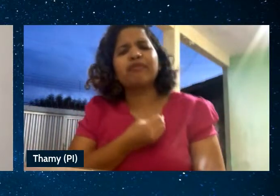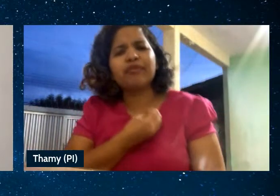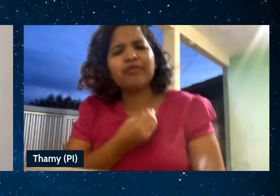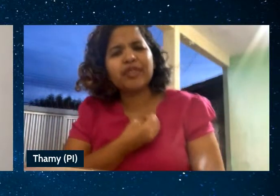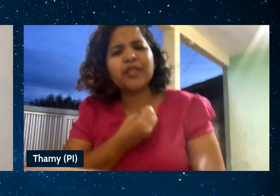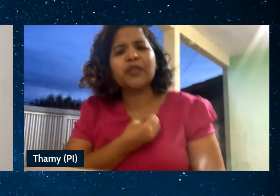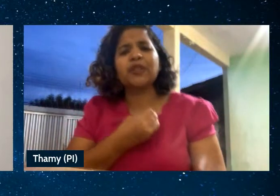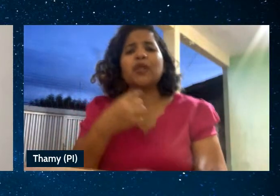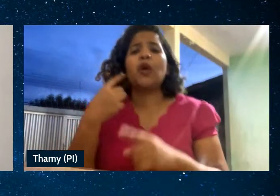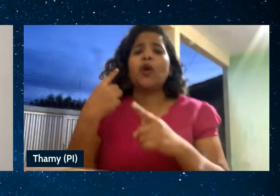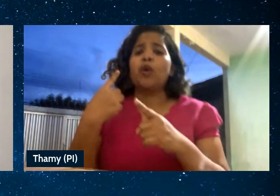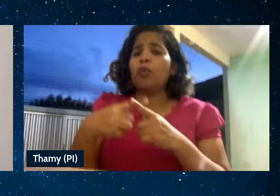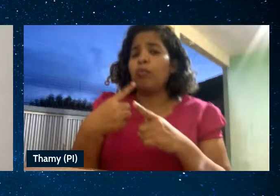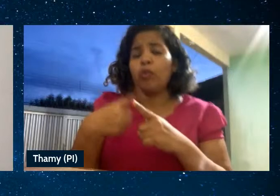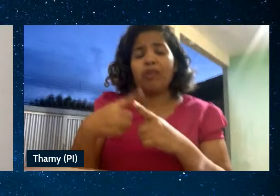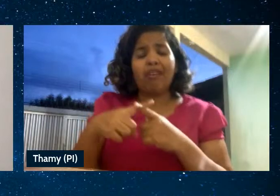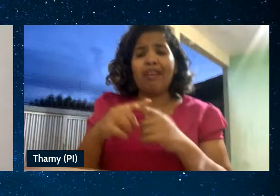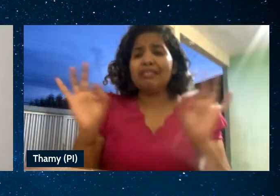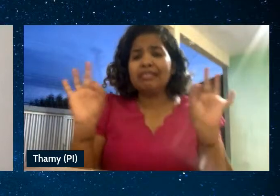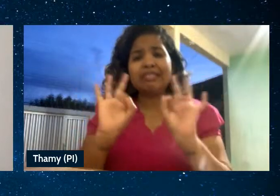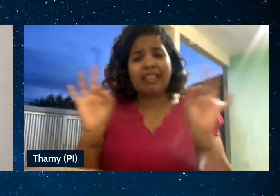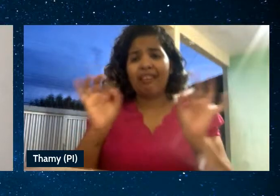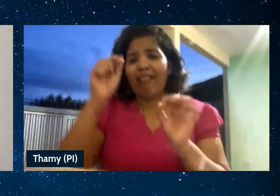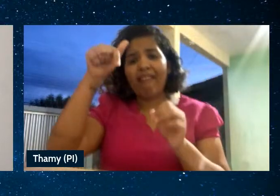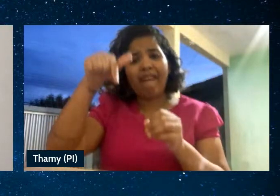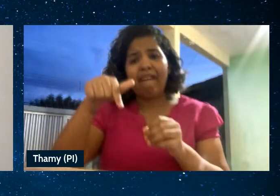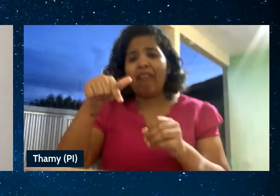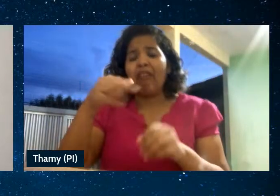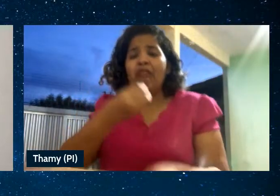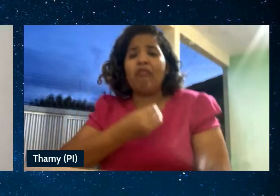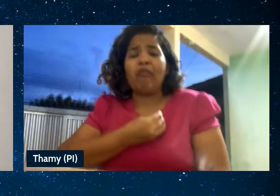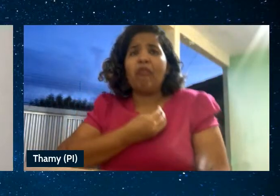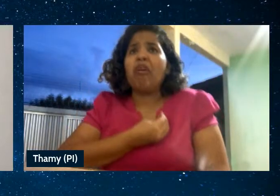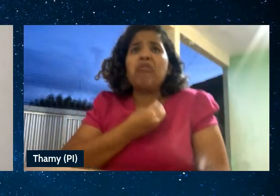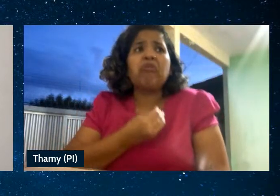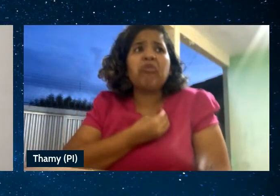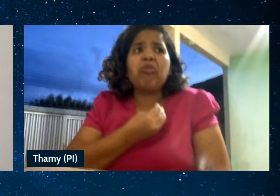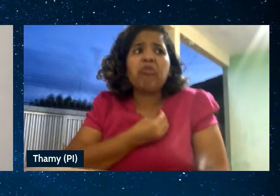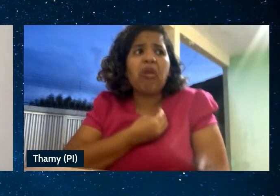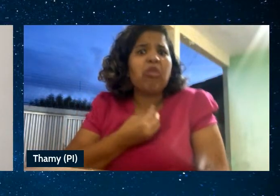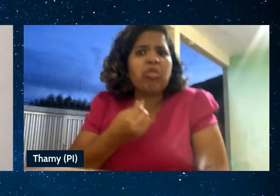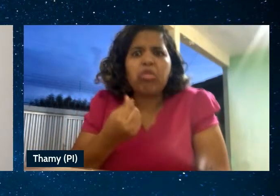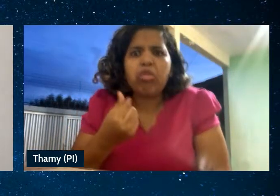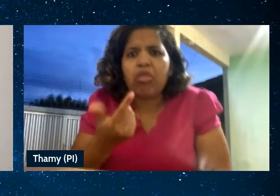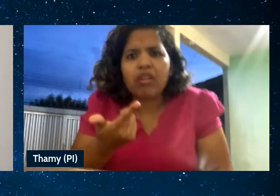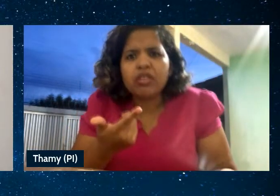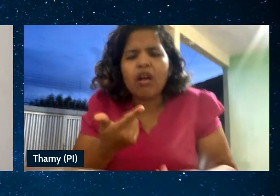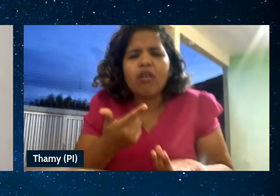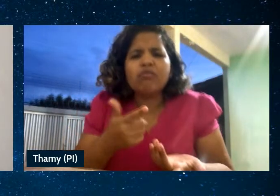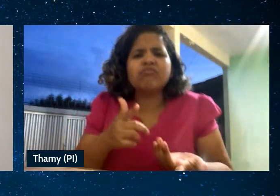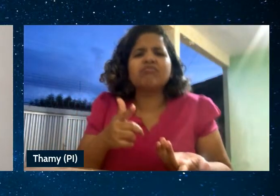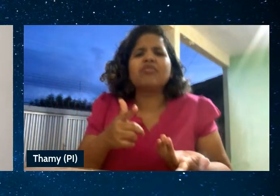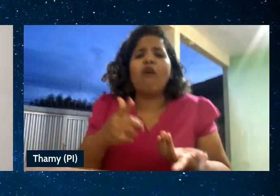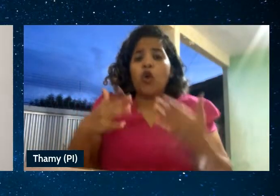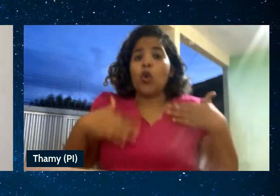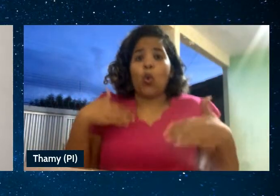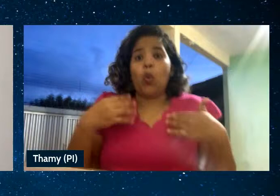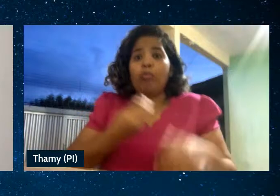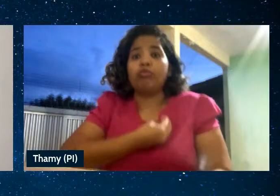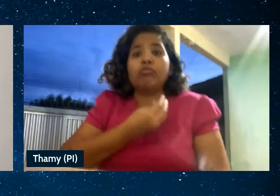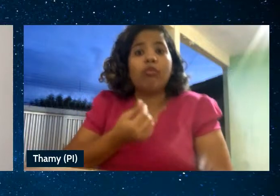paraa semente Aproveita enquanto é semente que você tá dando Bons Frutos né dando